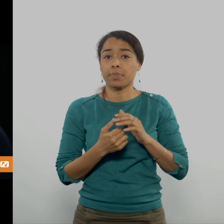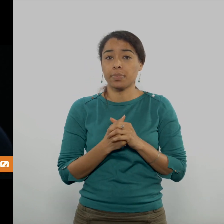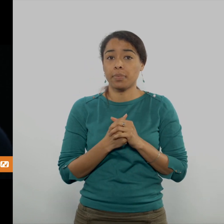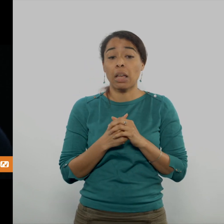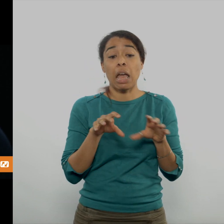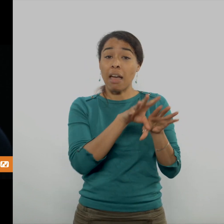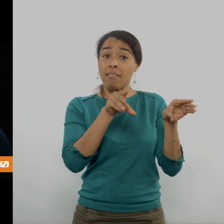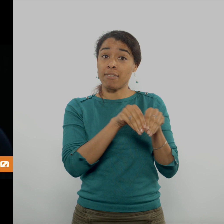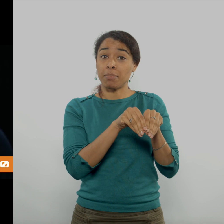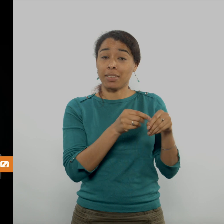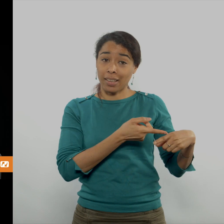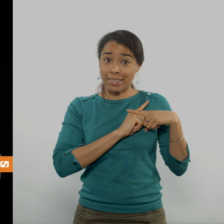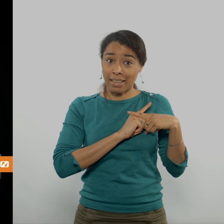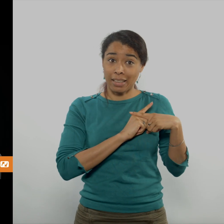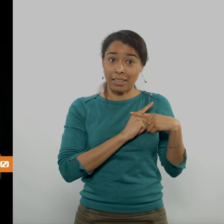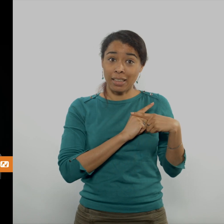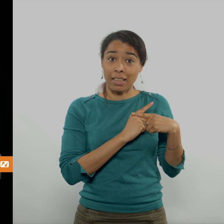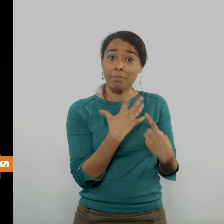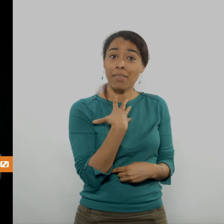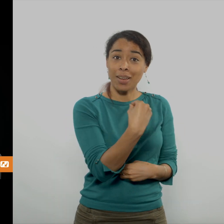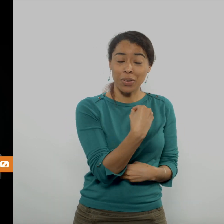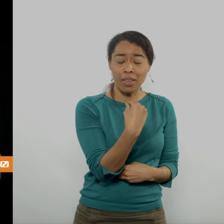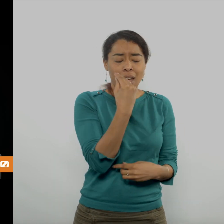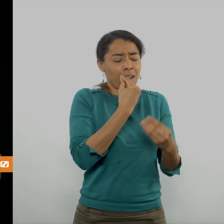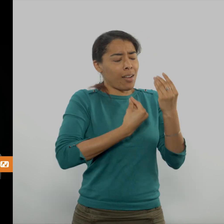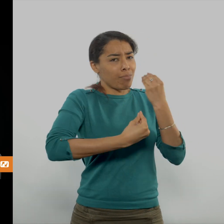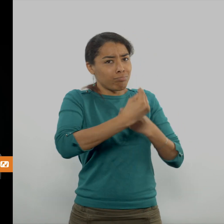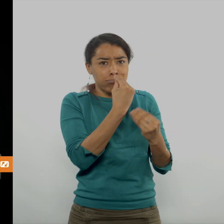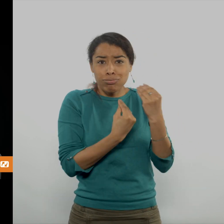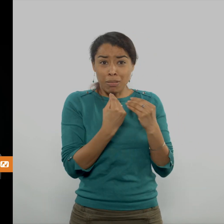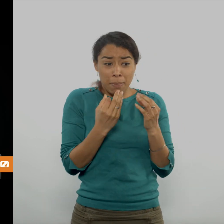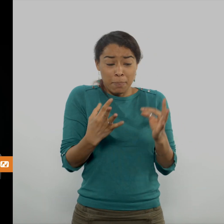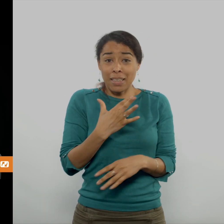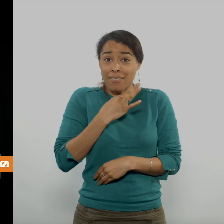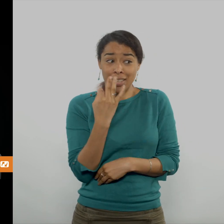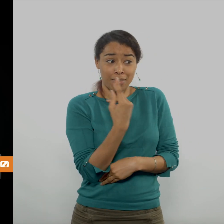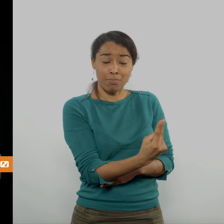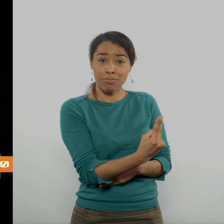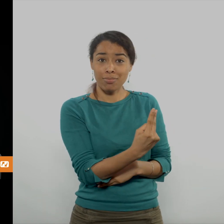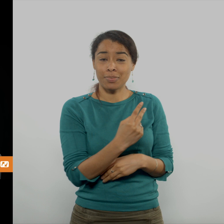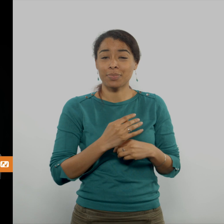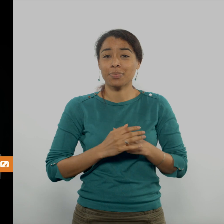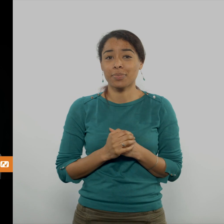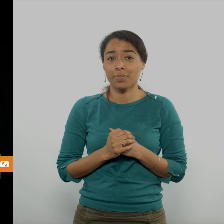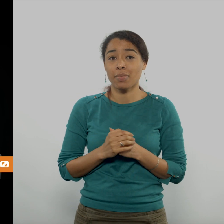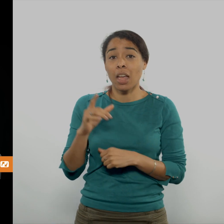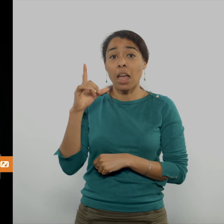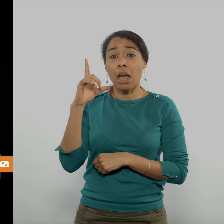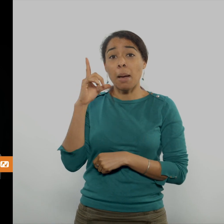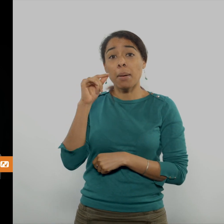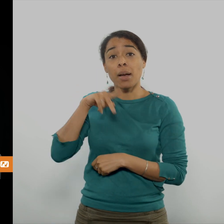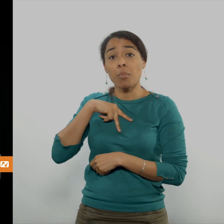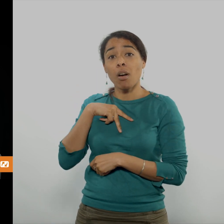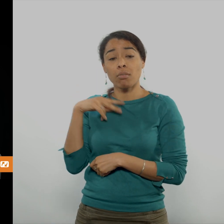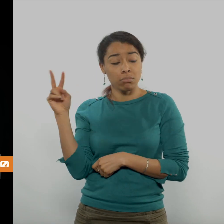la maison. Et j'ai été accueilli par une famille chrétienne qui a pris soin de moi. Ils ont pris soin de moi comme leur propre enfant.